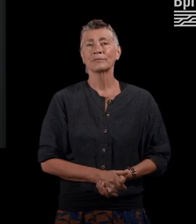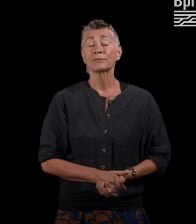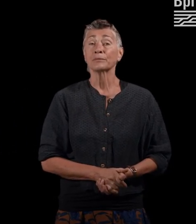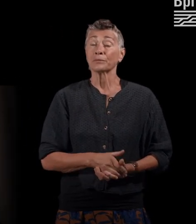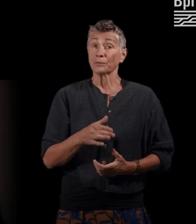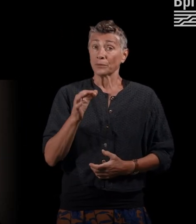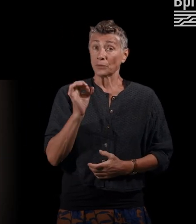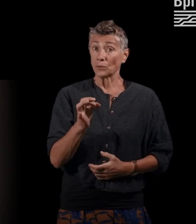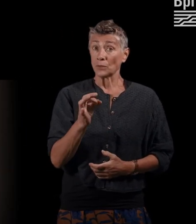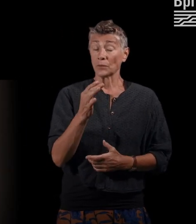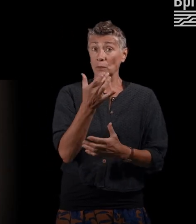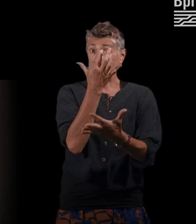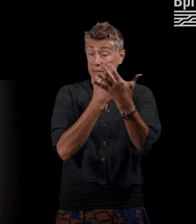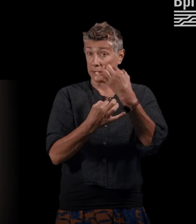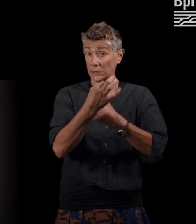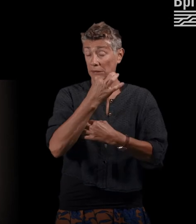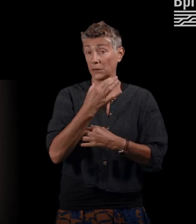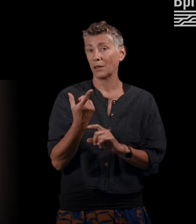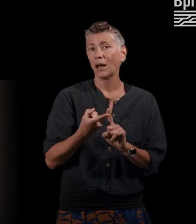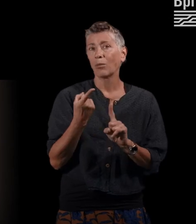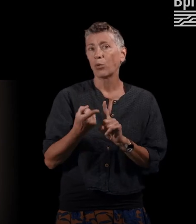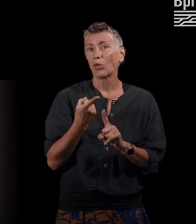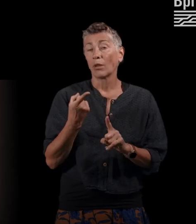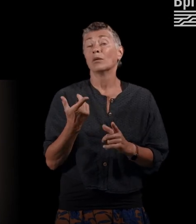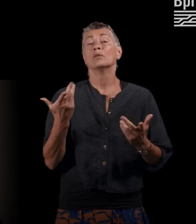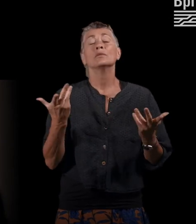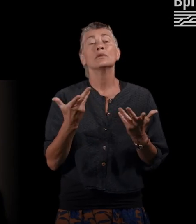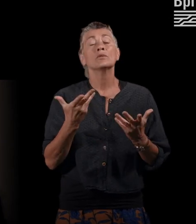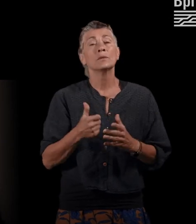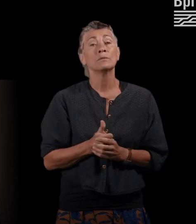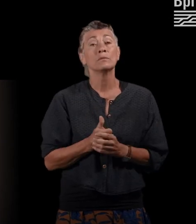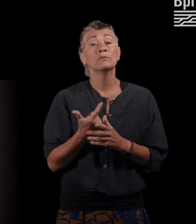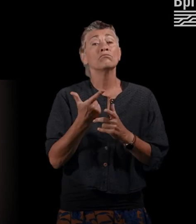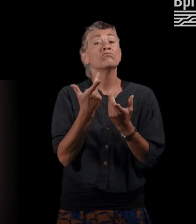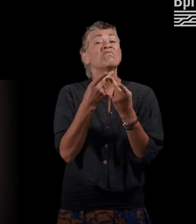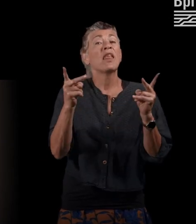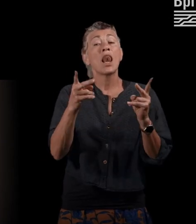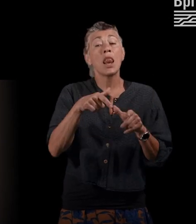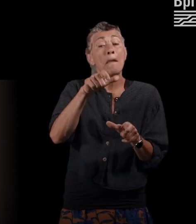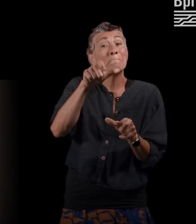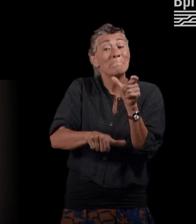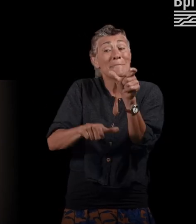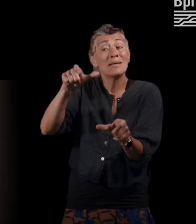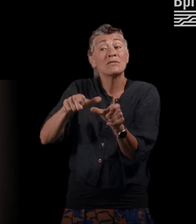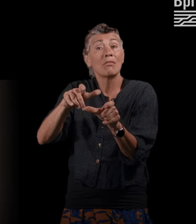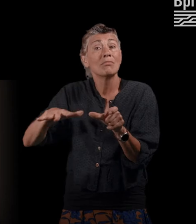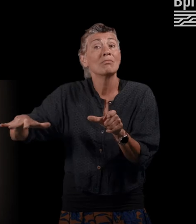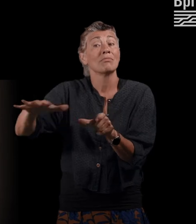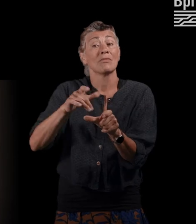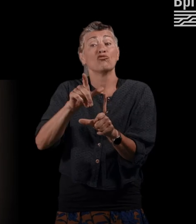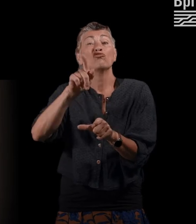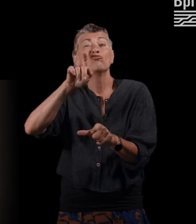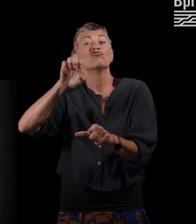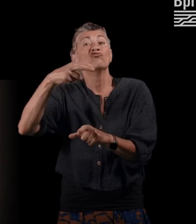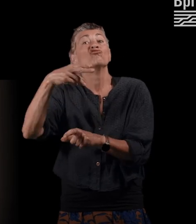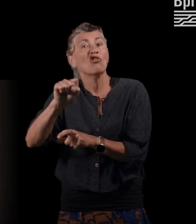qui est très important dans ce que vous dites, c'est la présence des gens, et je dis bien des gens,